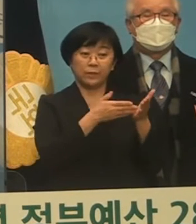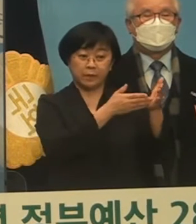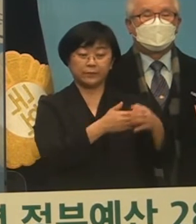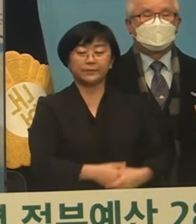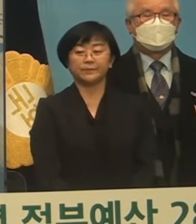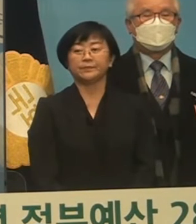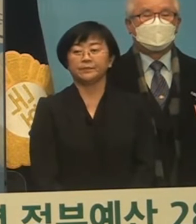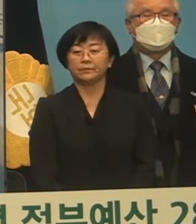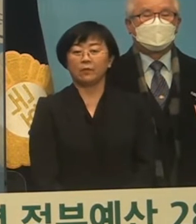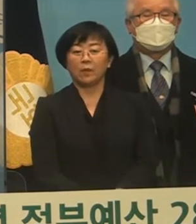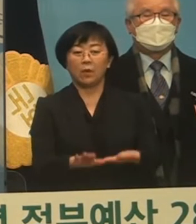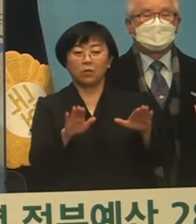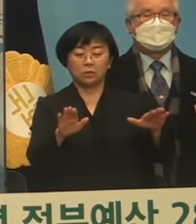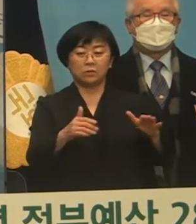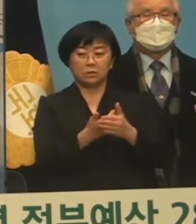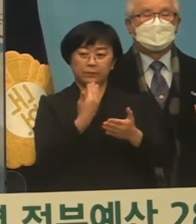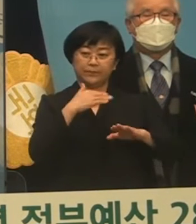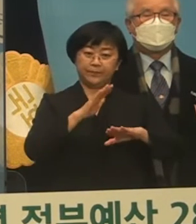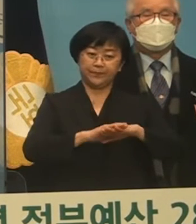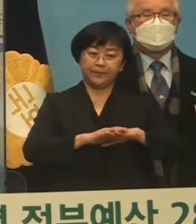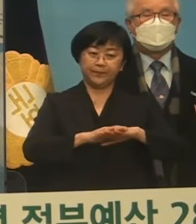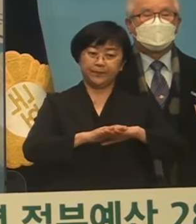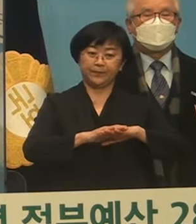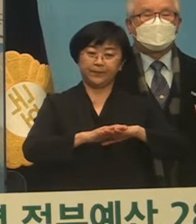드리겠습니다. 오늘 또 참고로